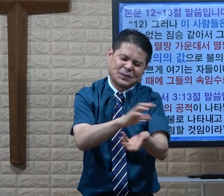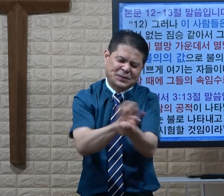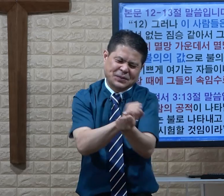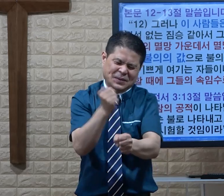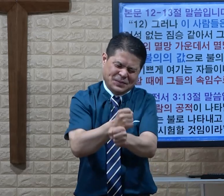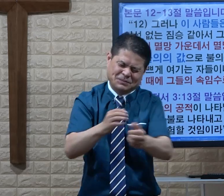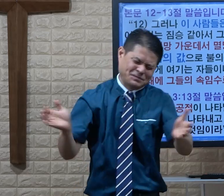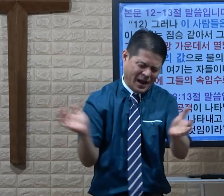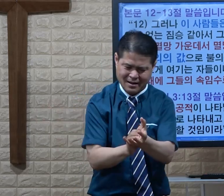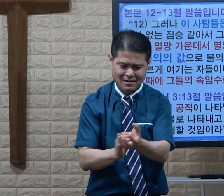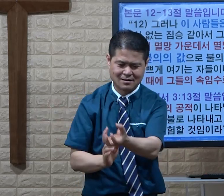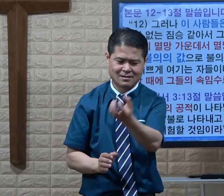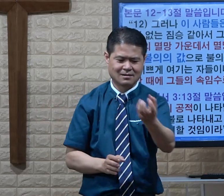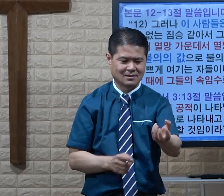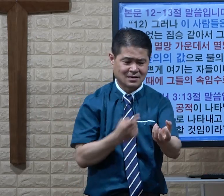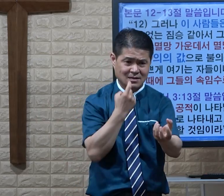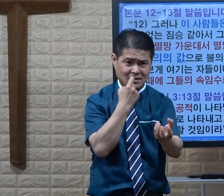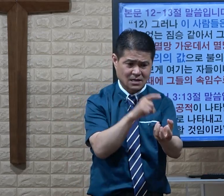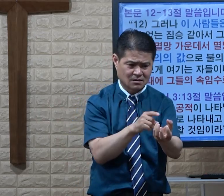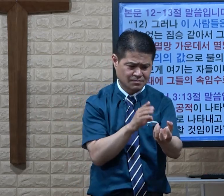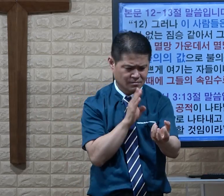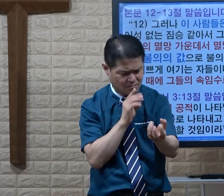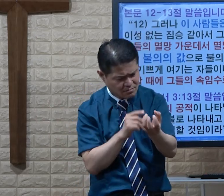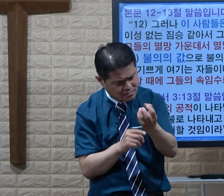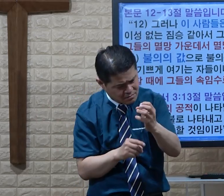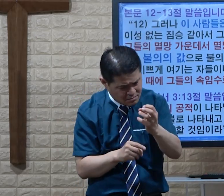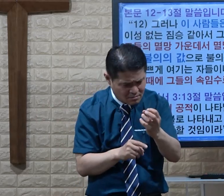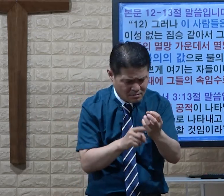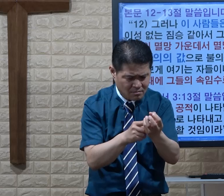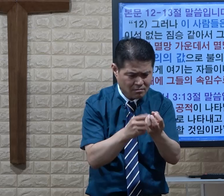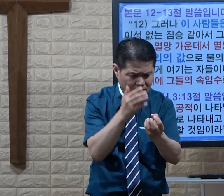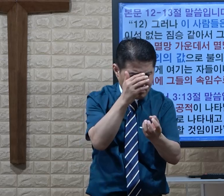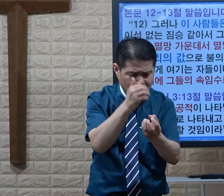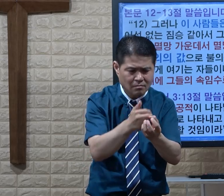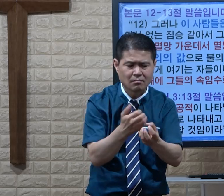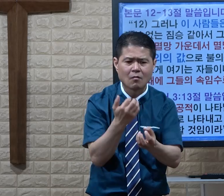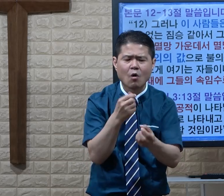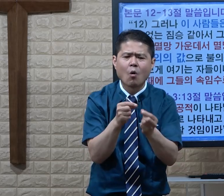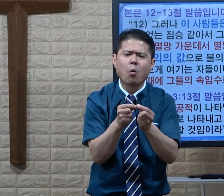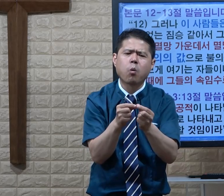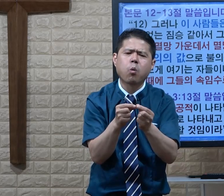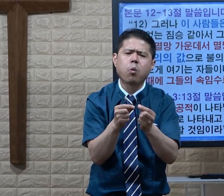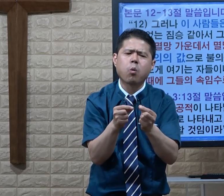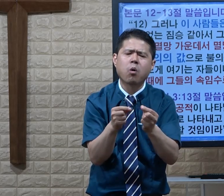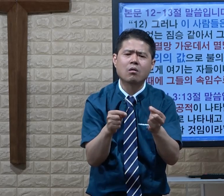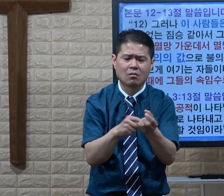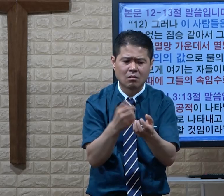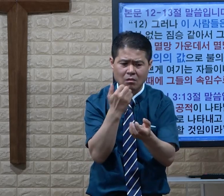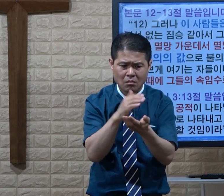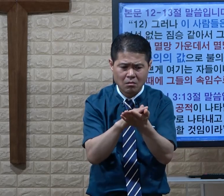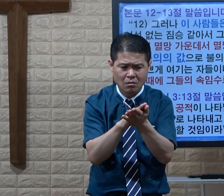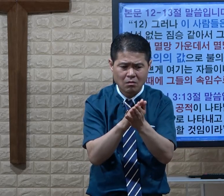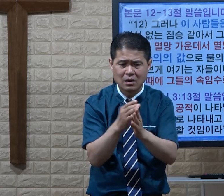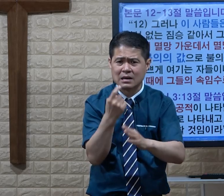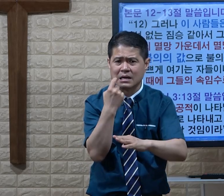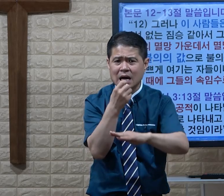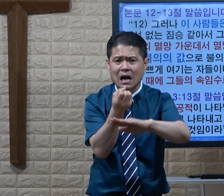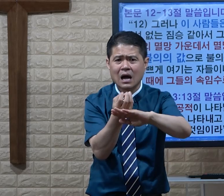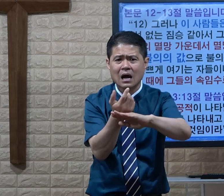시간이 얼마 남지 않아서 그냥 다 함께 합치고 이것이 금일지 은일지 보는 것은